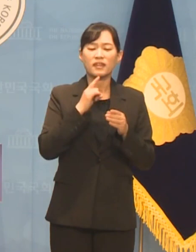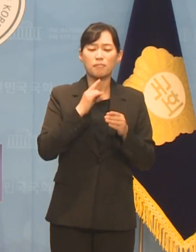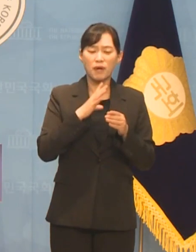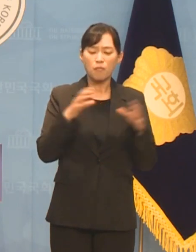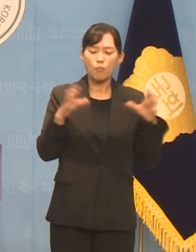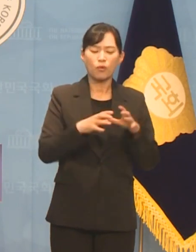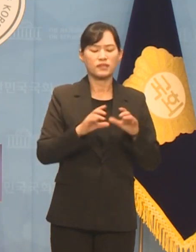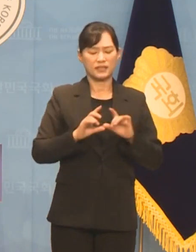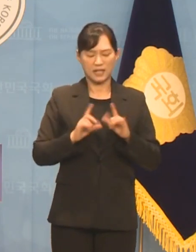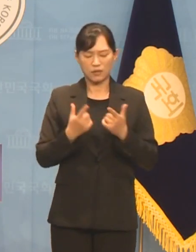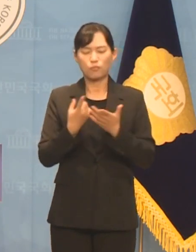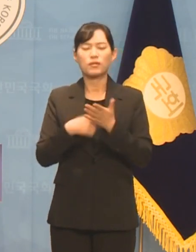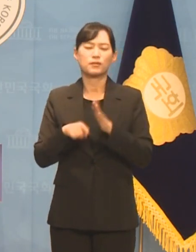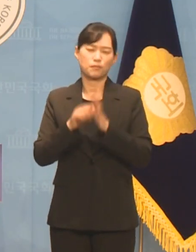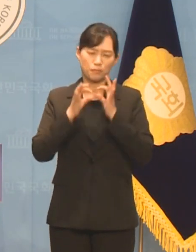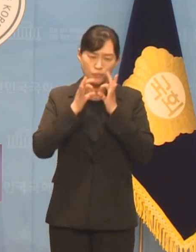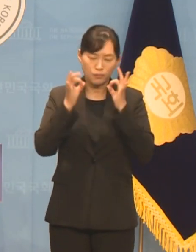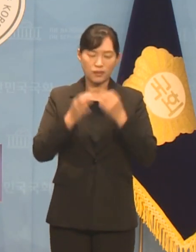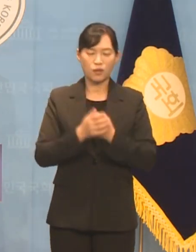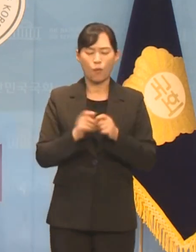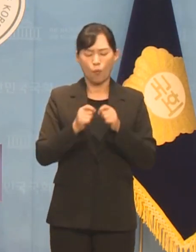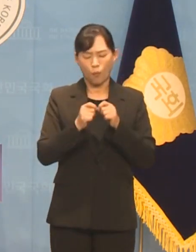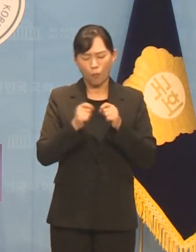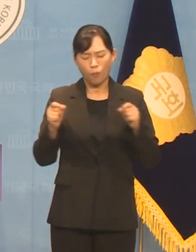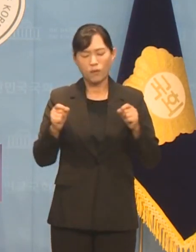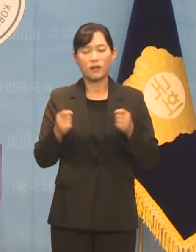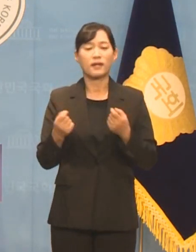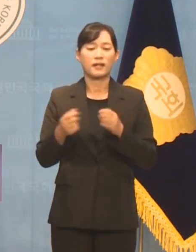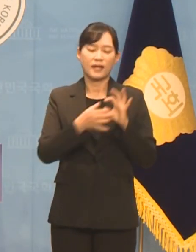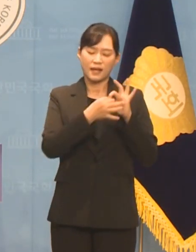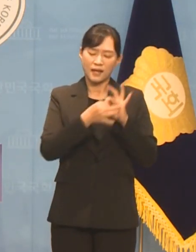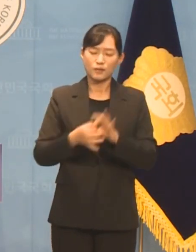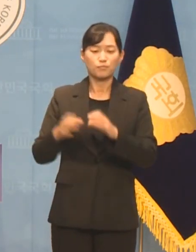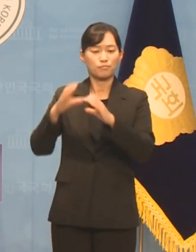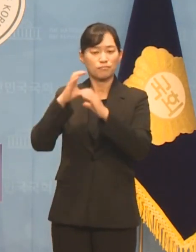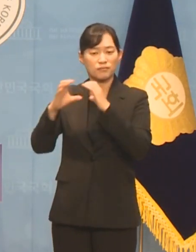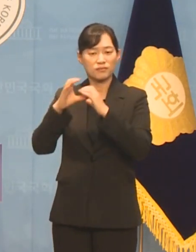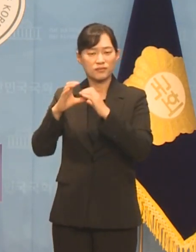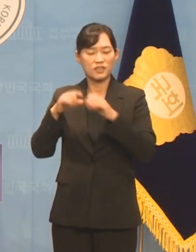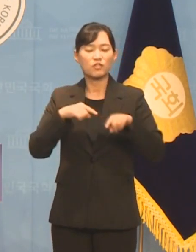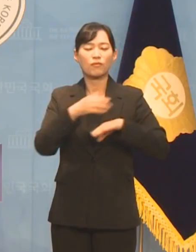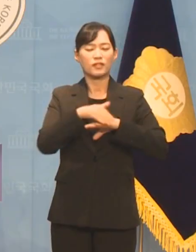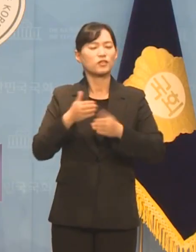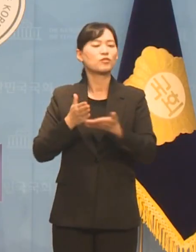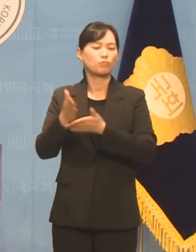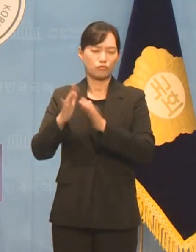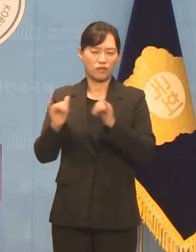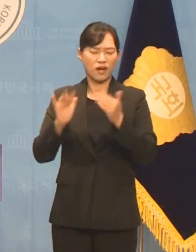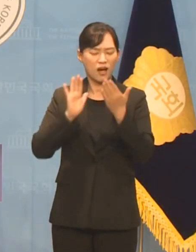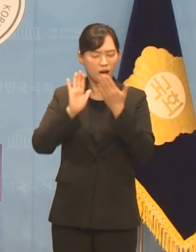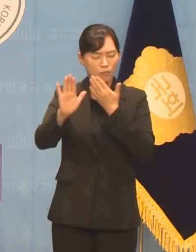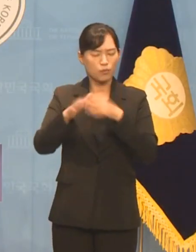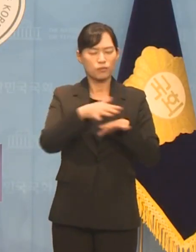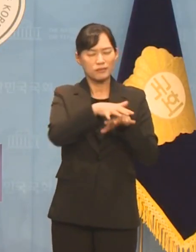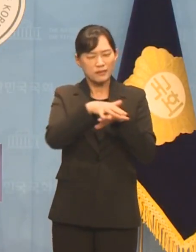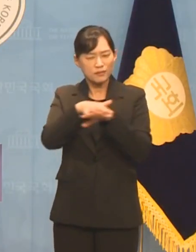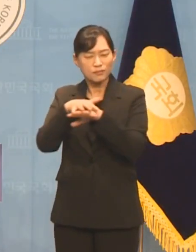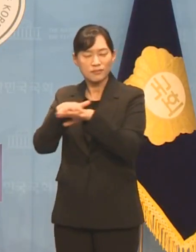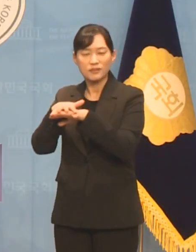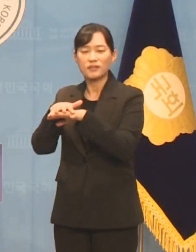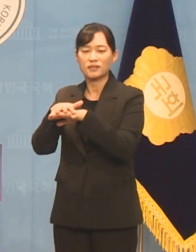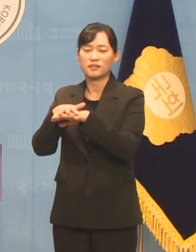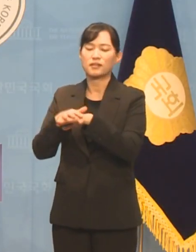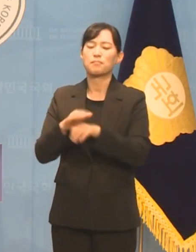않도록 하겠습니다. 오랜 기간 저와 꾸준히 소통해온 정책 전문가 그룹으로 앞으로도 네트워크형 정책